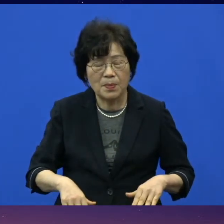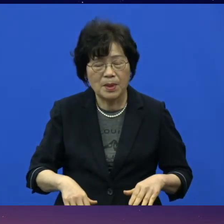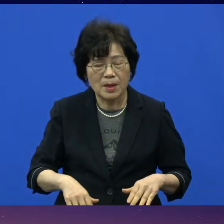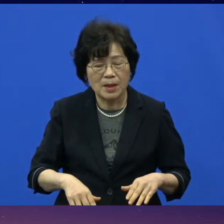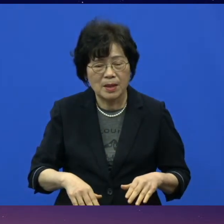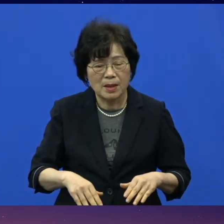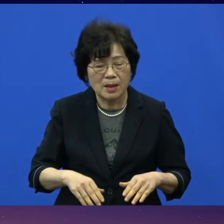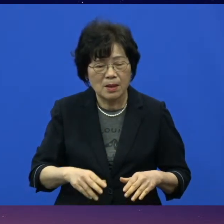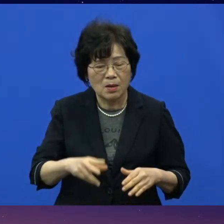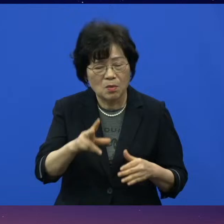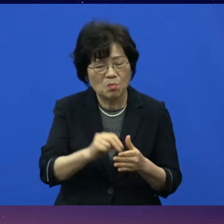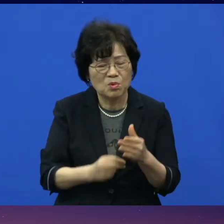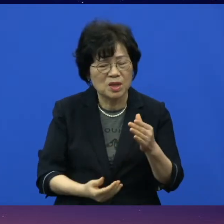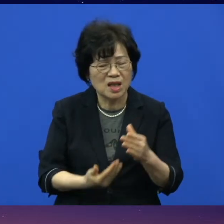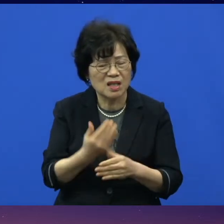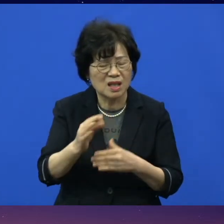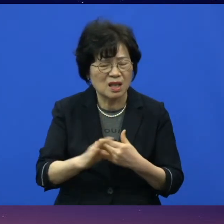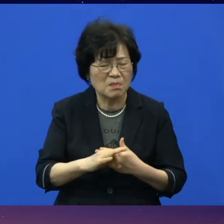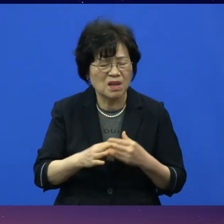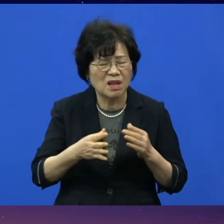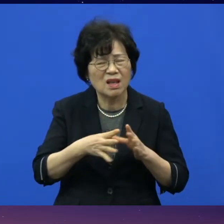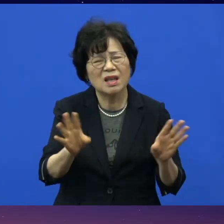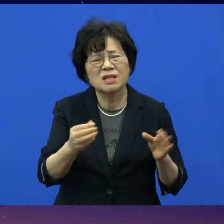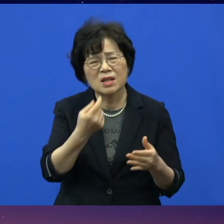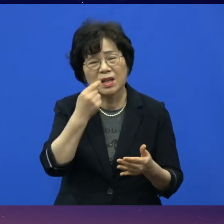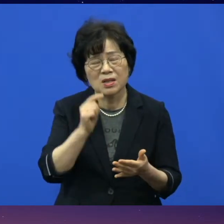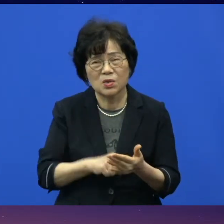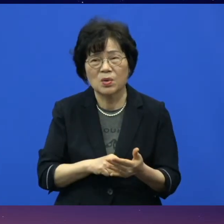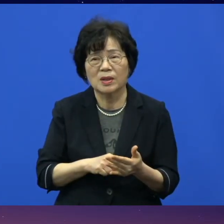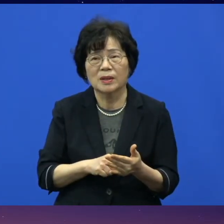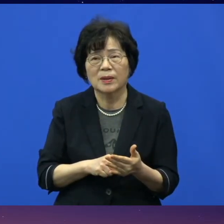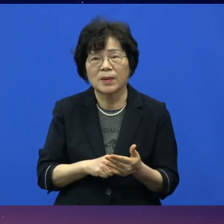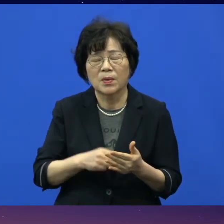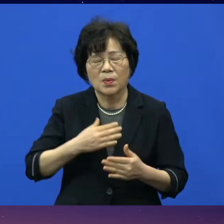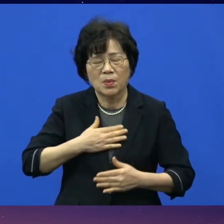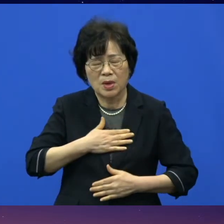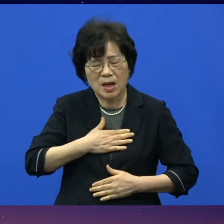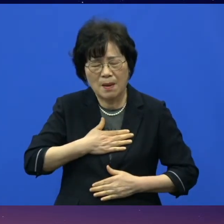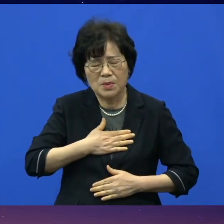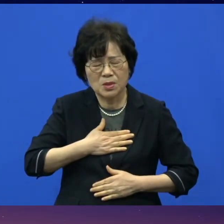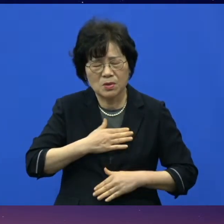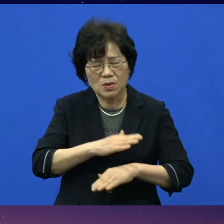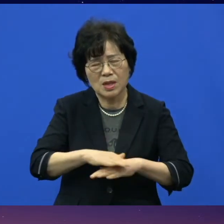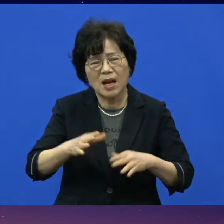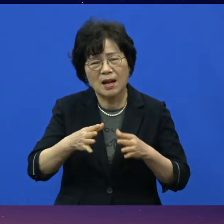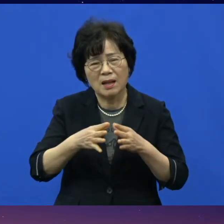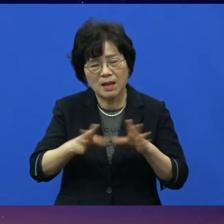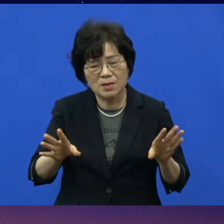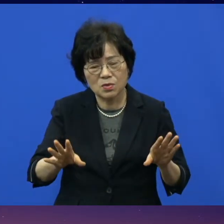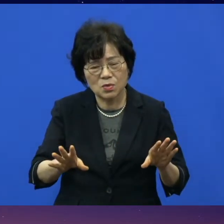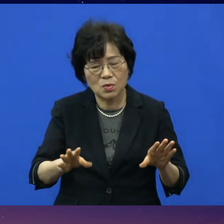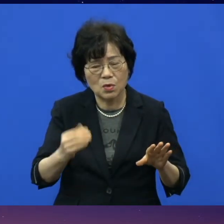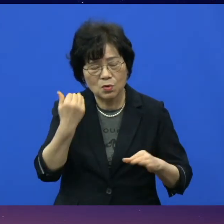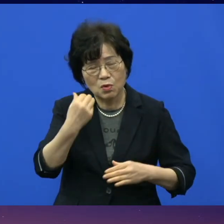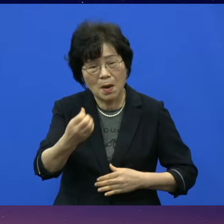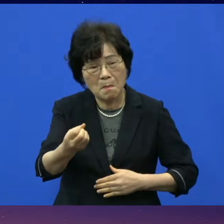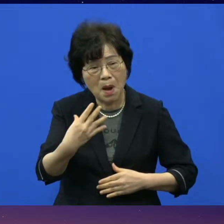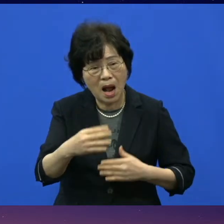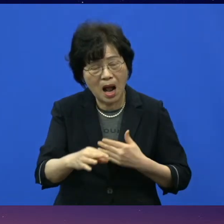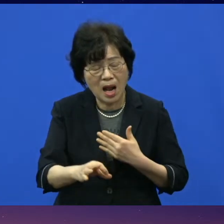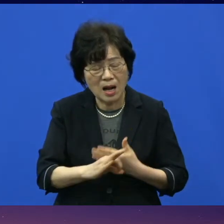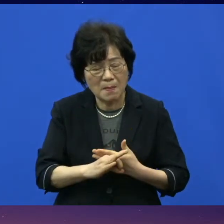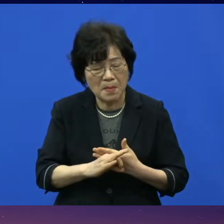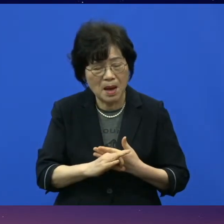깨어져요. 네. 우리의 감정도 잘 깨어져요. 그죠? 누가 한마디 해도 그죠?